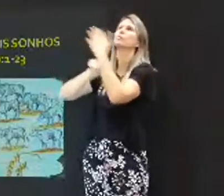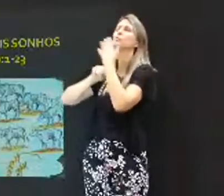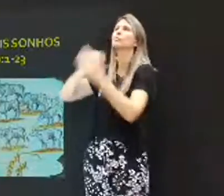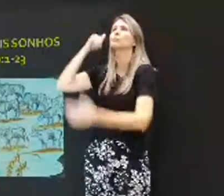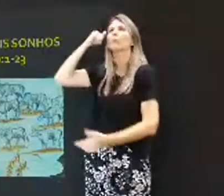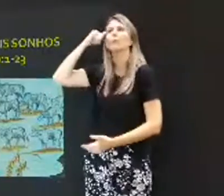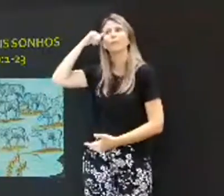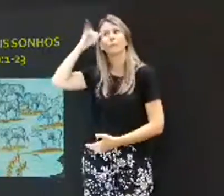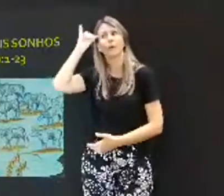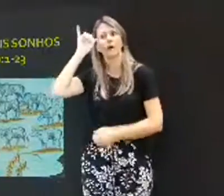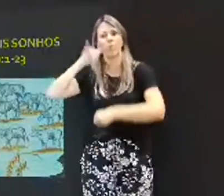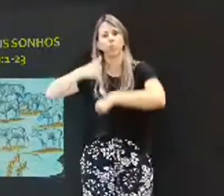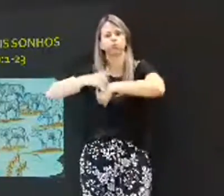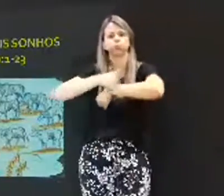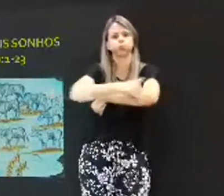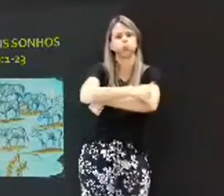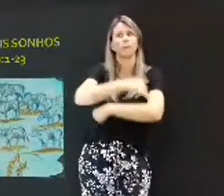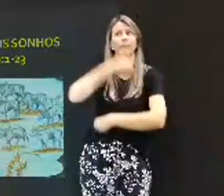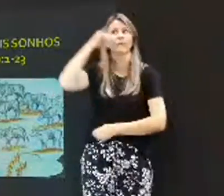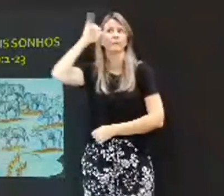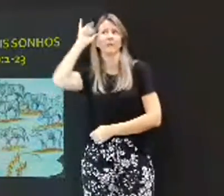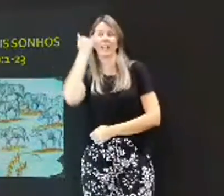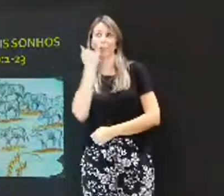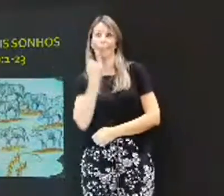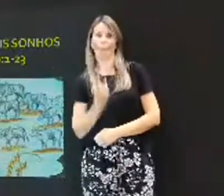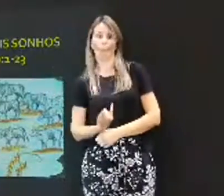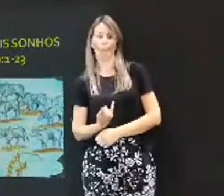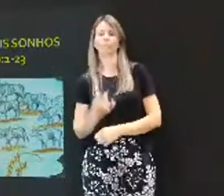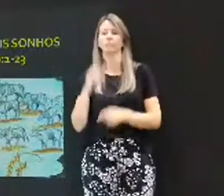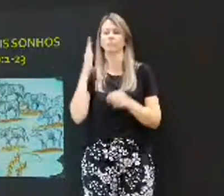E Deus mostrou para ele vacas gordas e vacas magras.